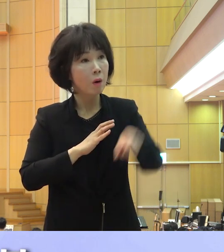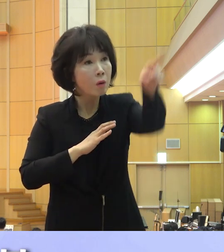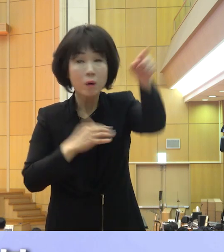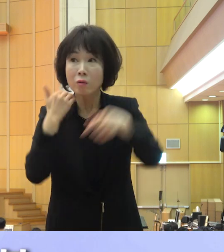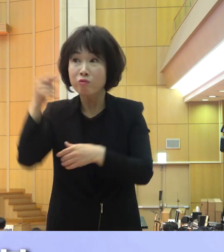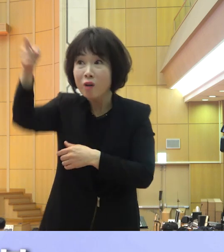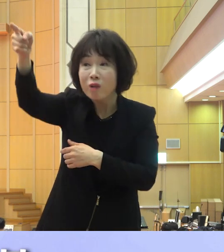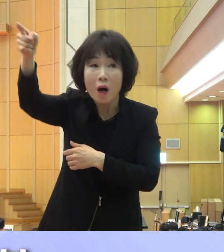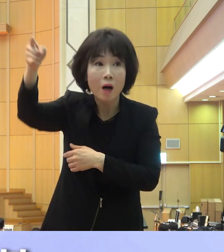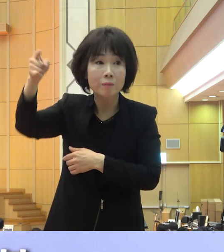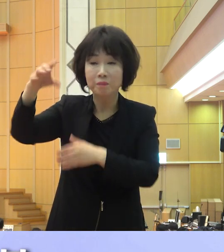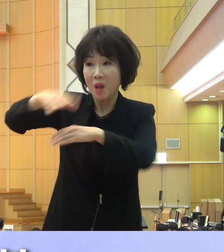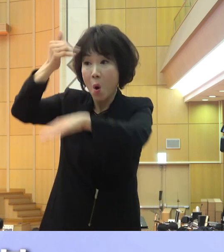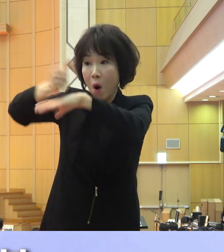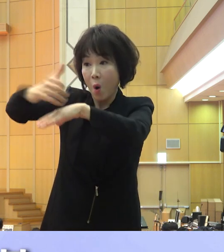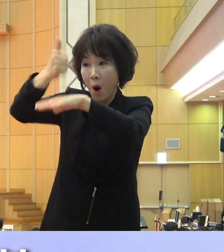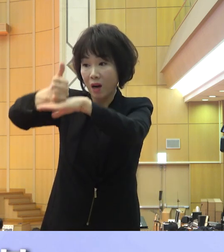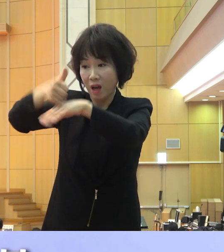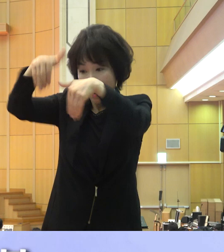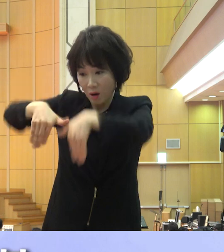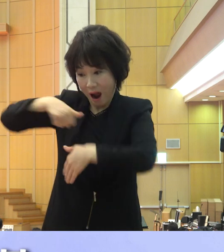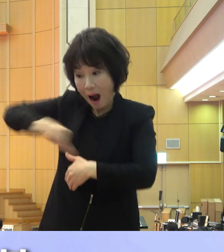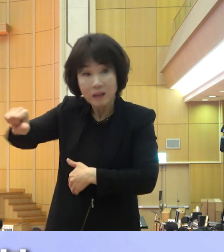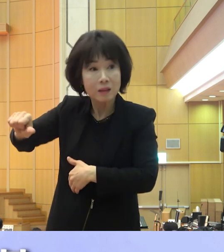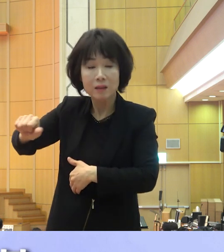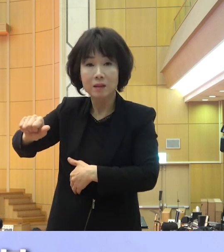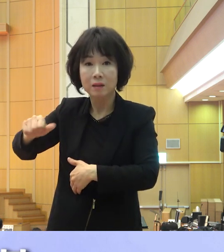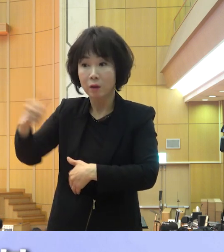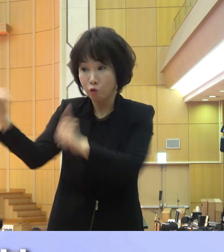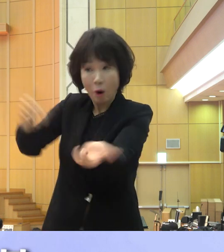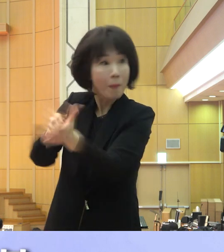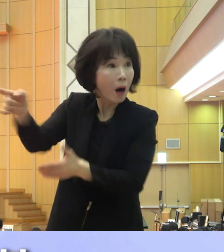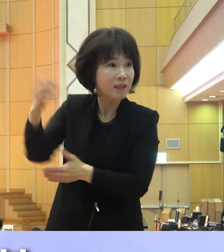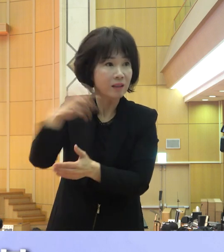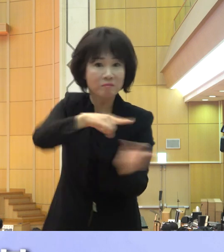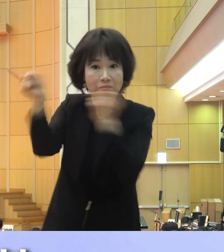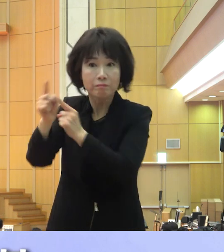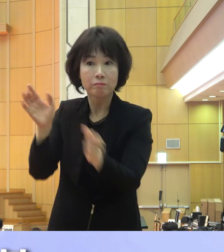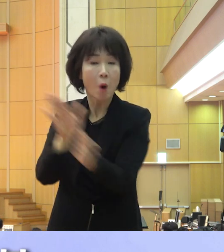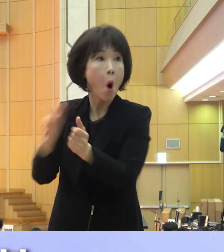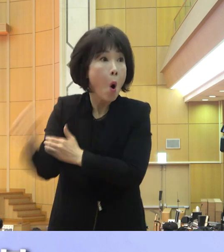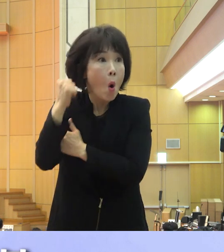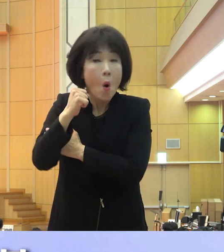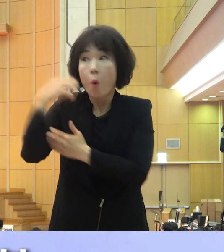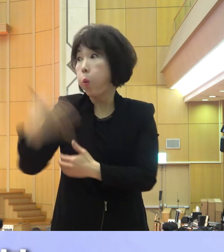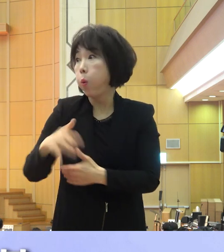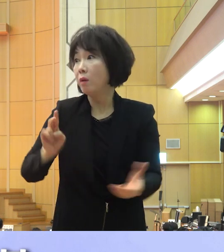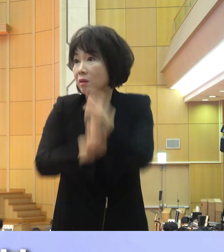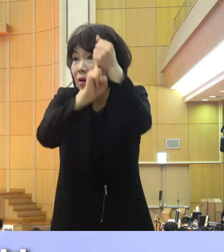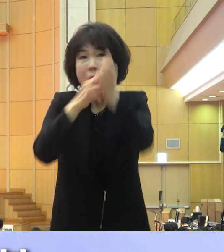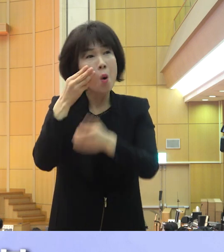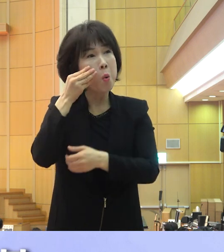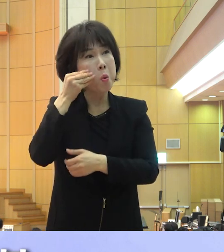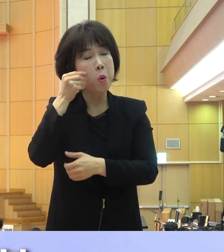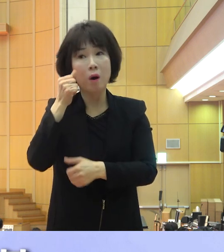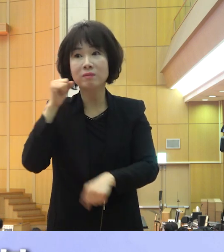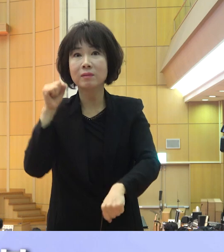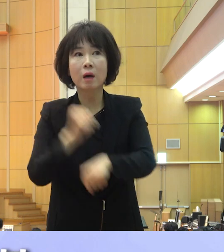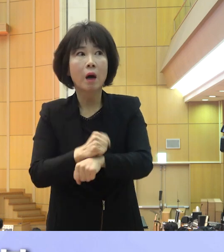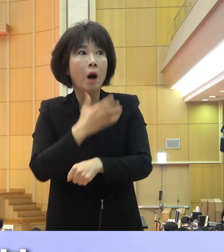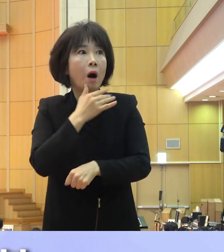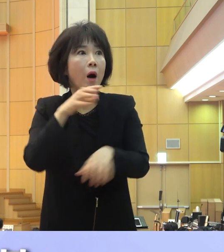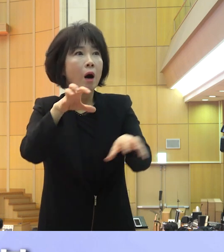아들이 죽어가는 자를 고치고 살리는 이런 놀라운 표적, 기적을 나타냈기